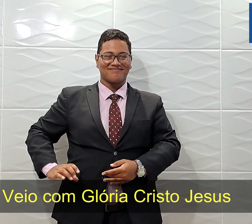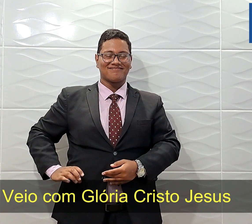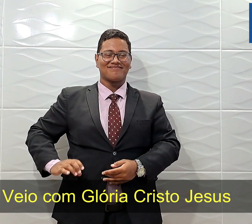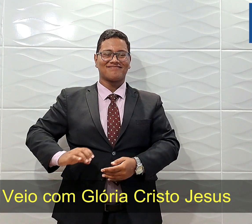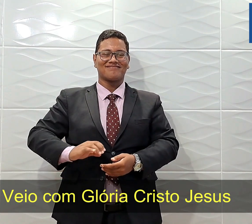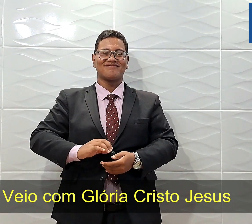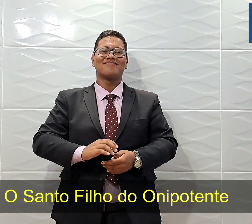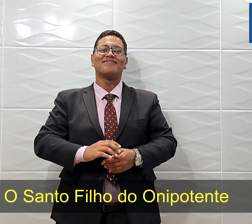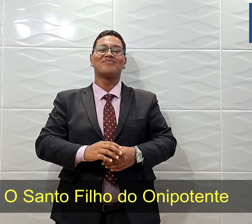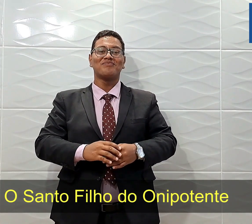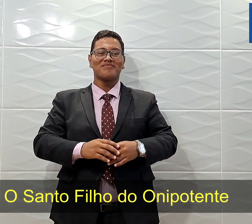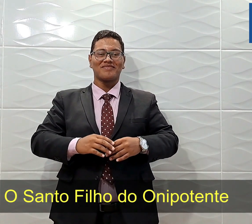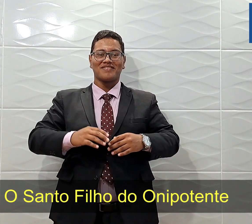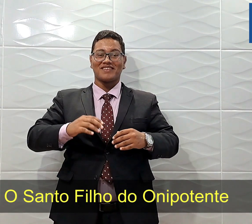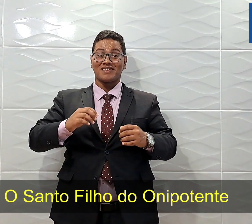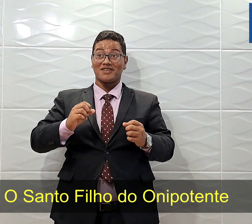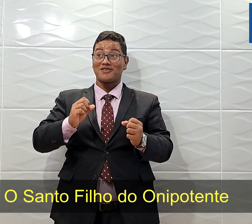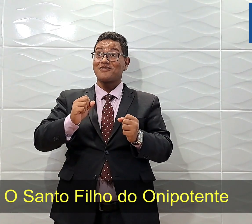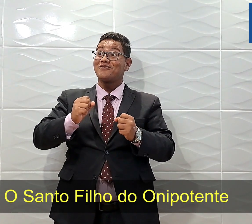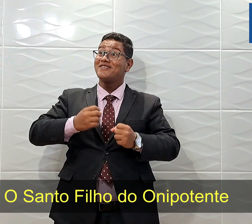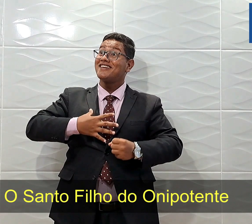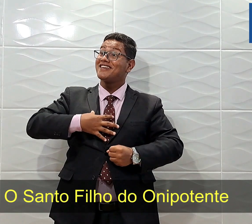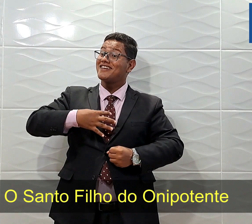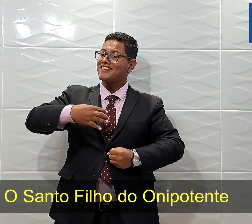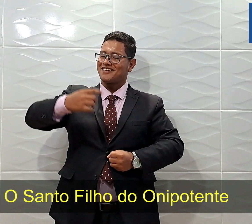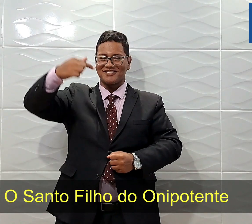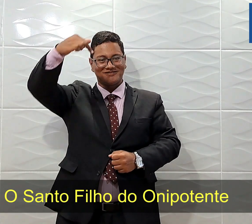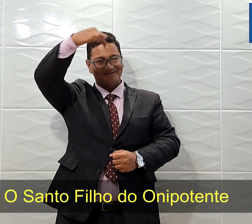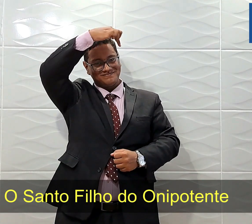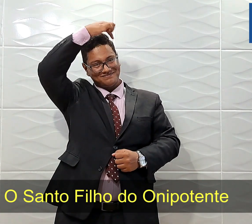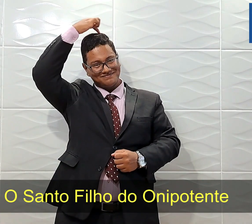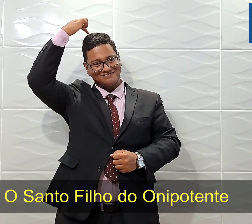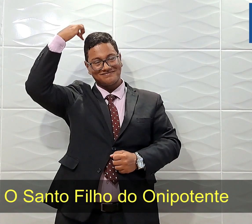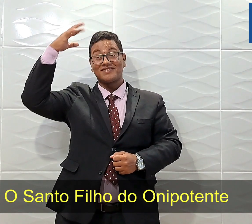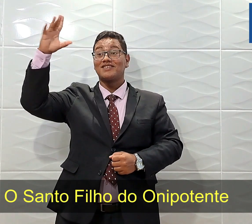O Santo Filho do